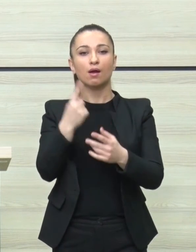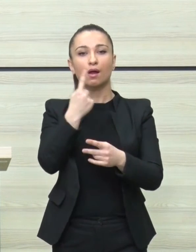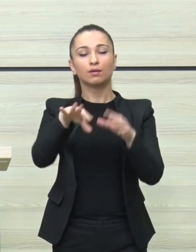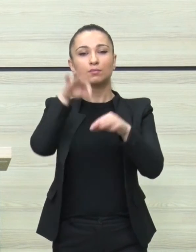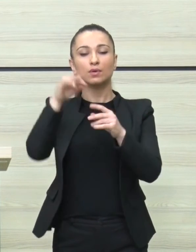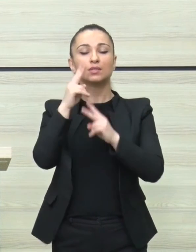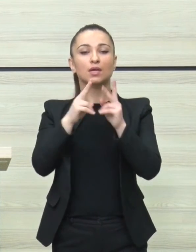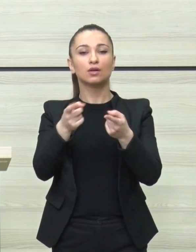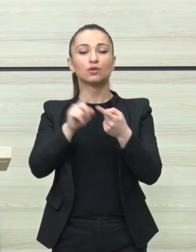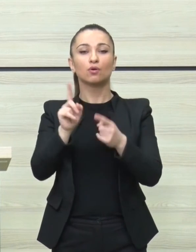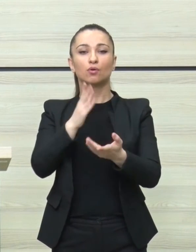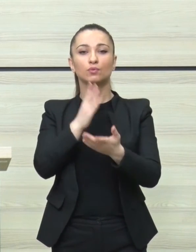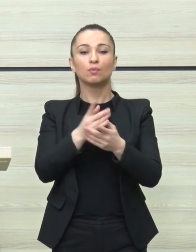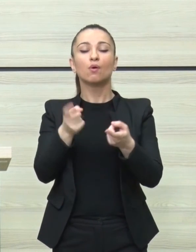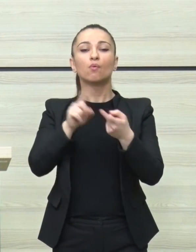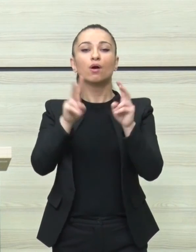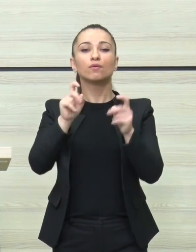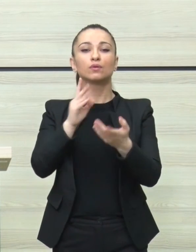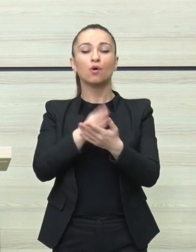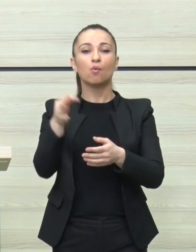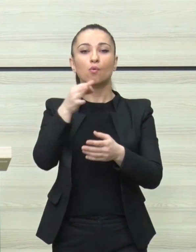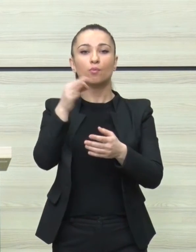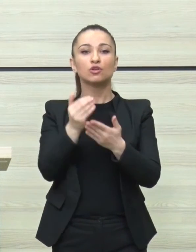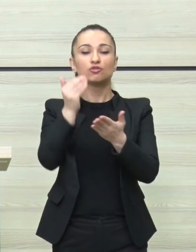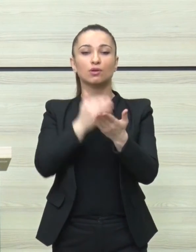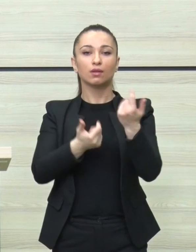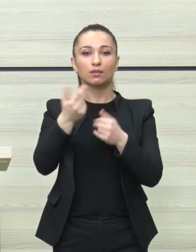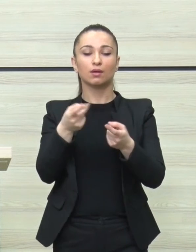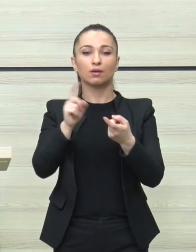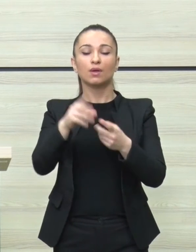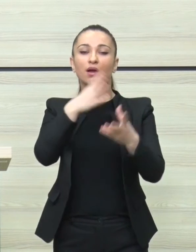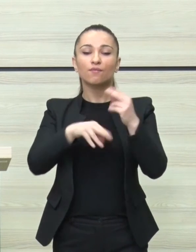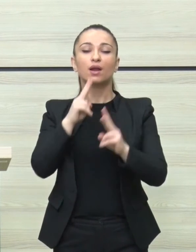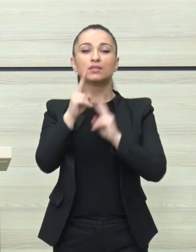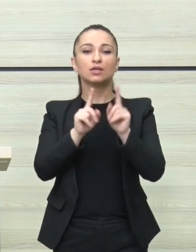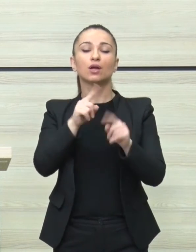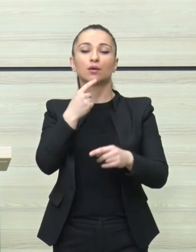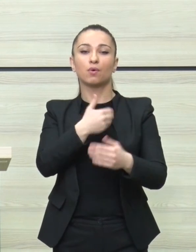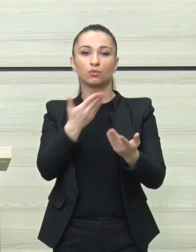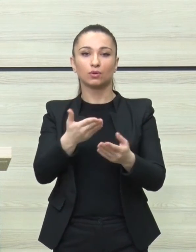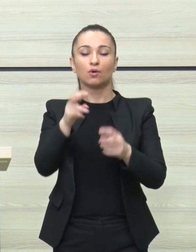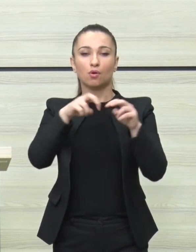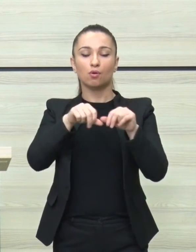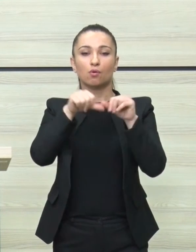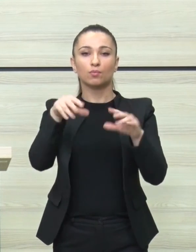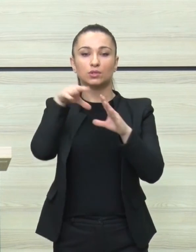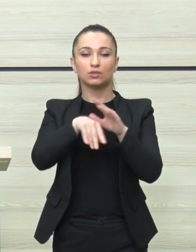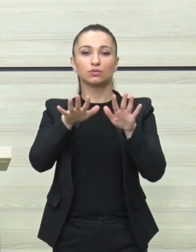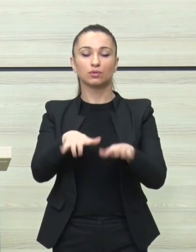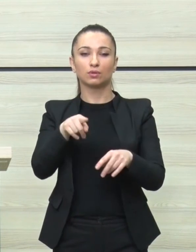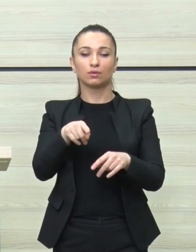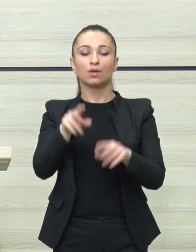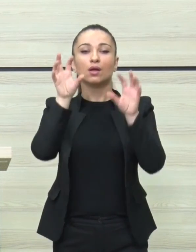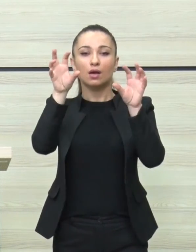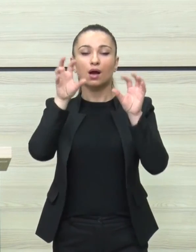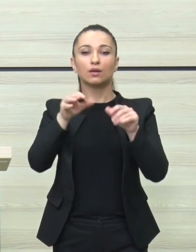ერთეული საჩივრები, რომლებიც უკავშირდება უბნის შედეგებს. ყველა საჩივარი, რა თქმა უნდა, საოლქო საარჩევნო კომისიების